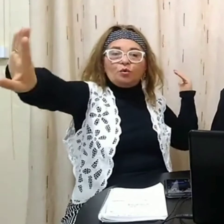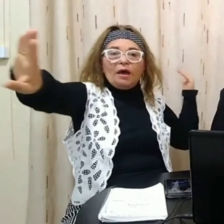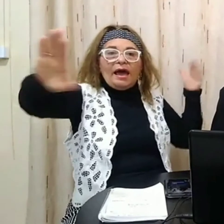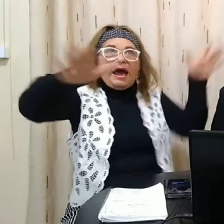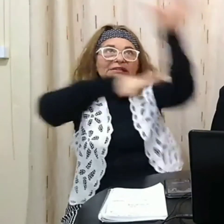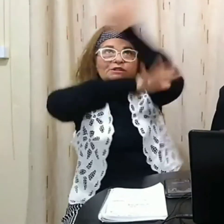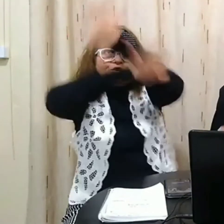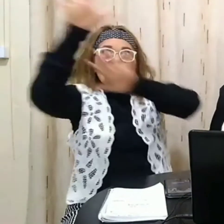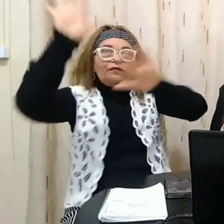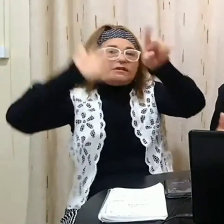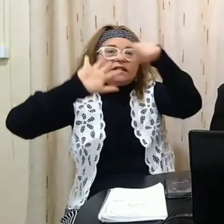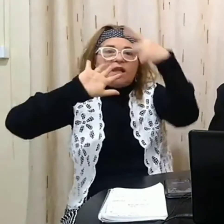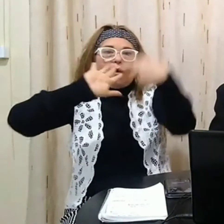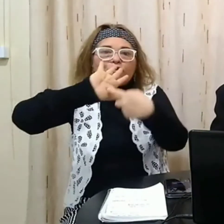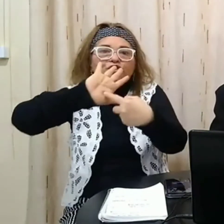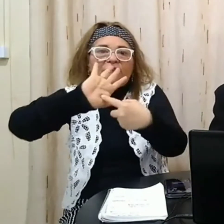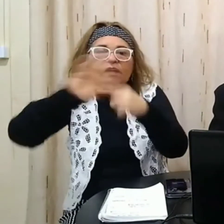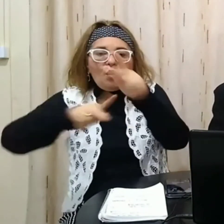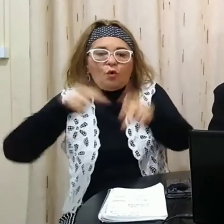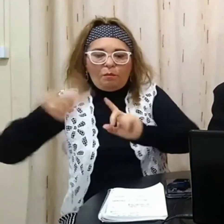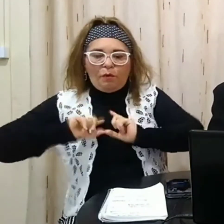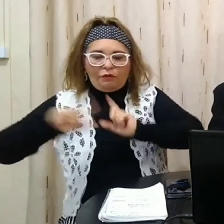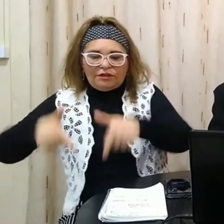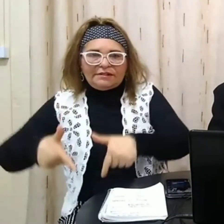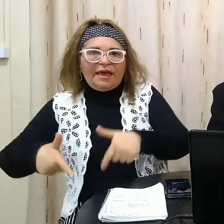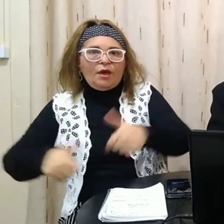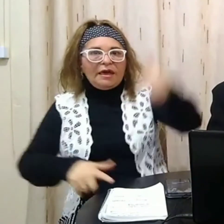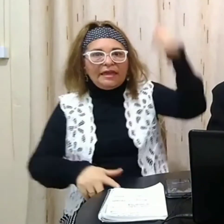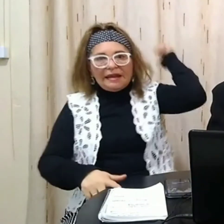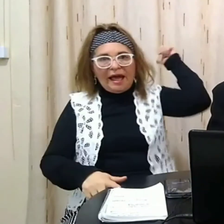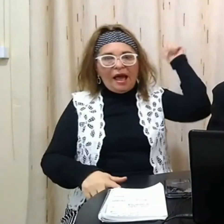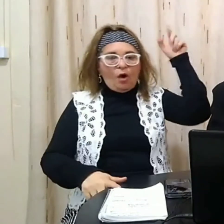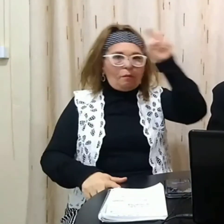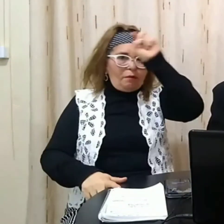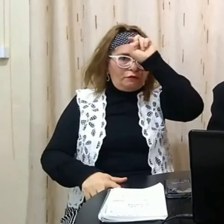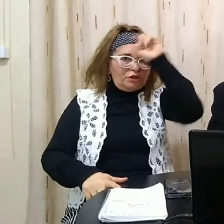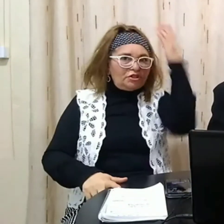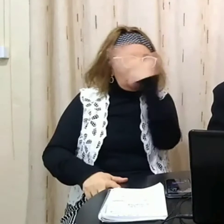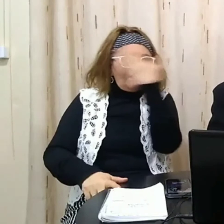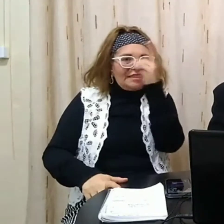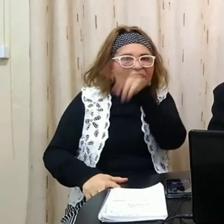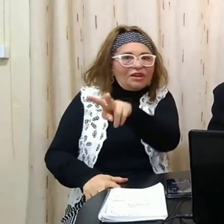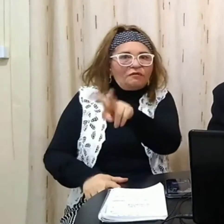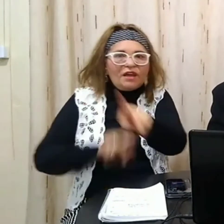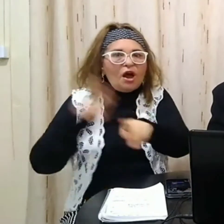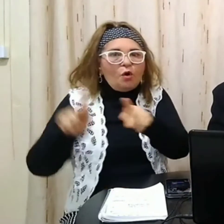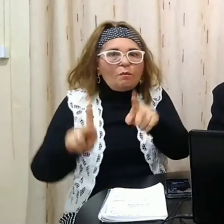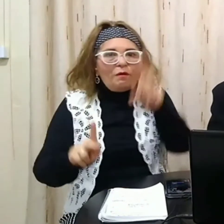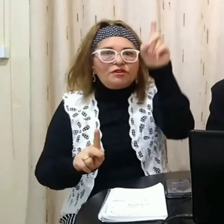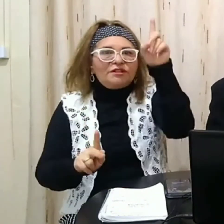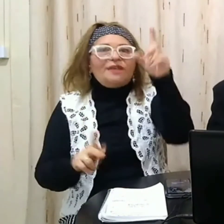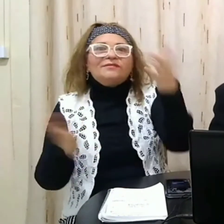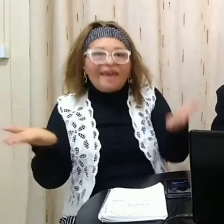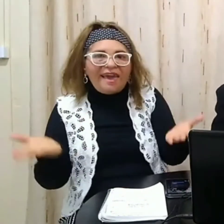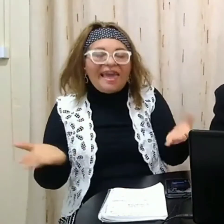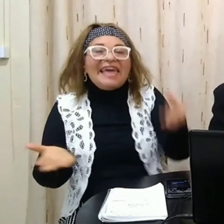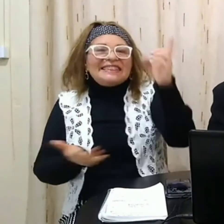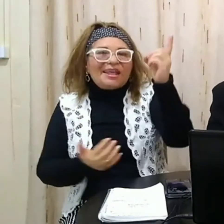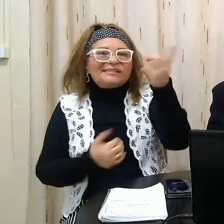Deus não se mostrar fisicamente não quer dizer que ele não possa ir à nossa frente ou à nossa retaguarda e